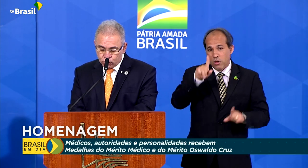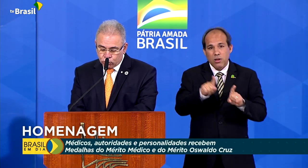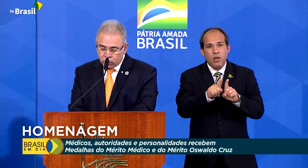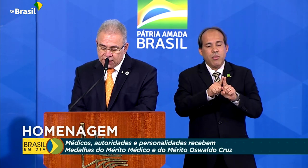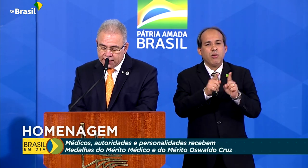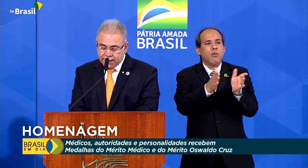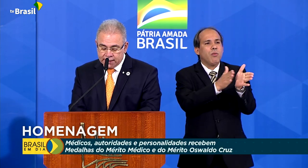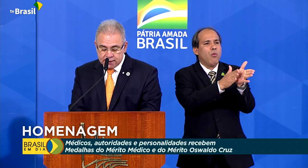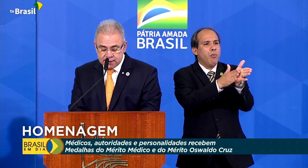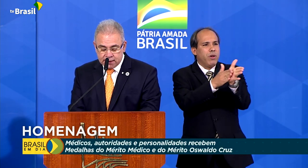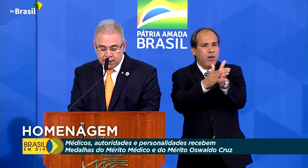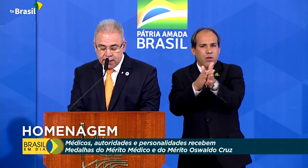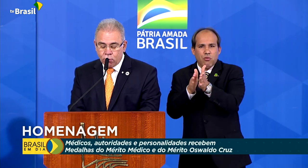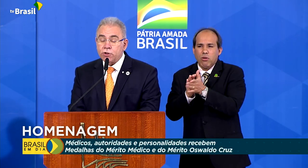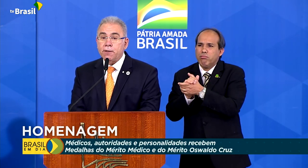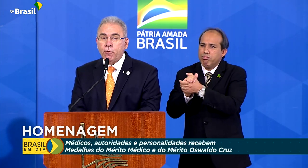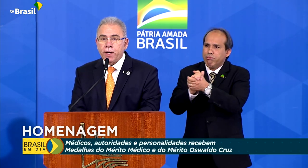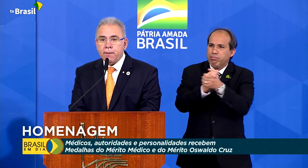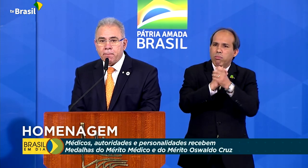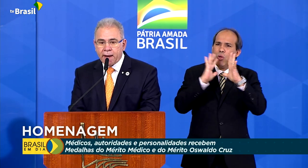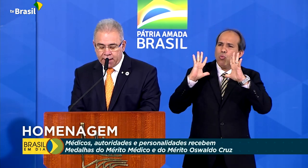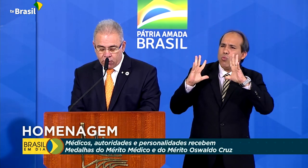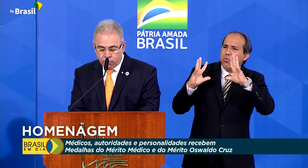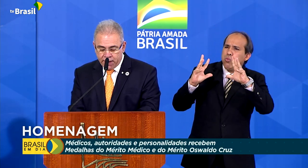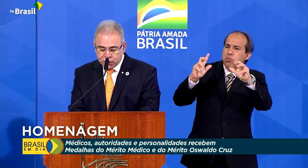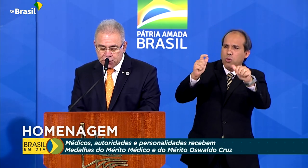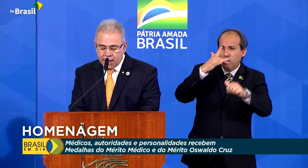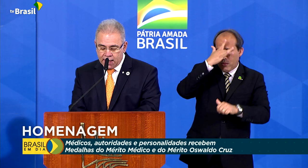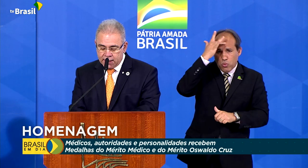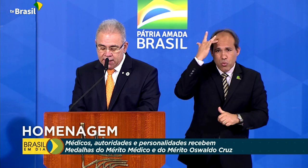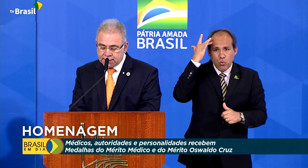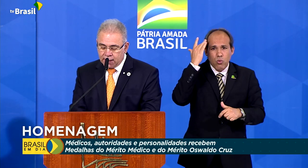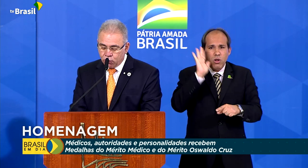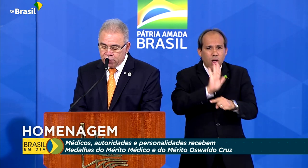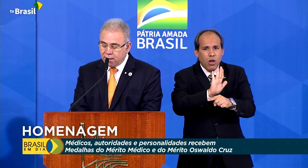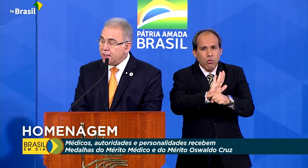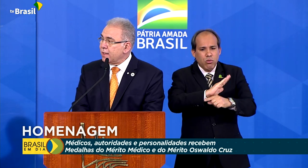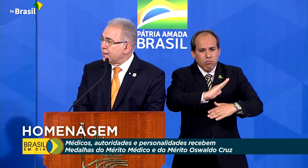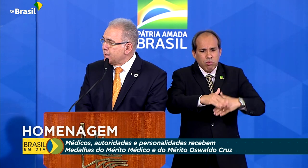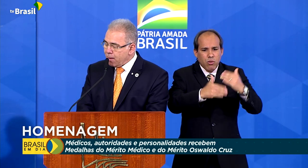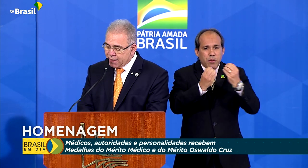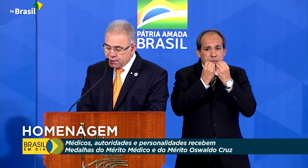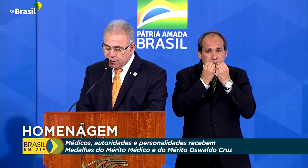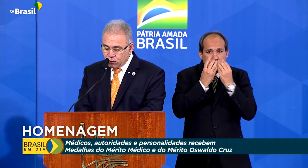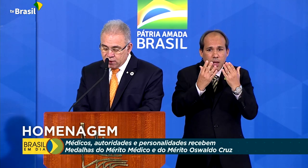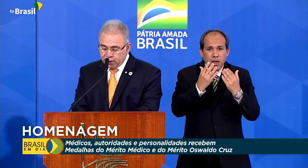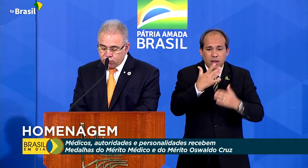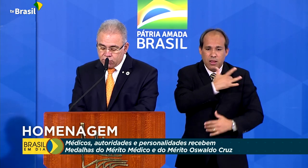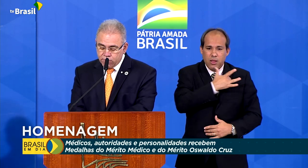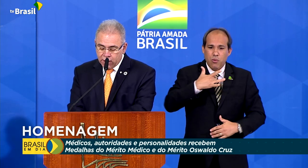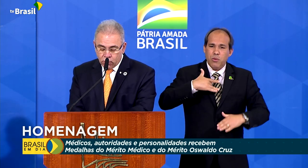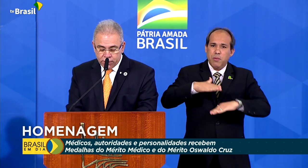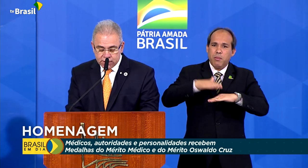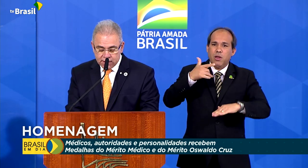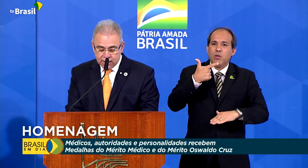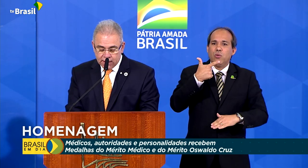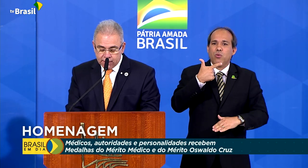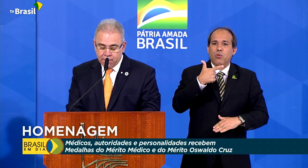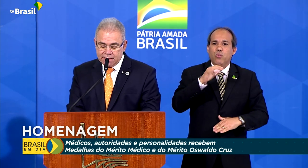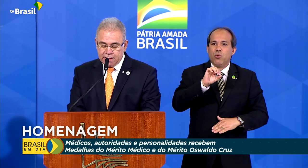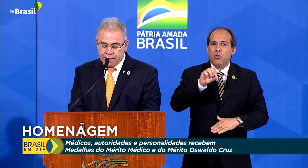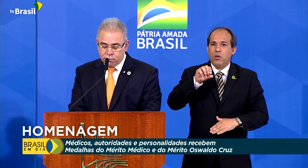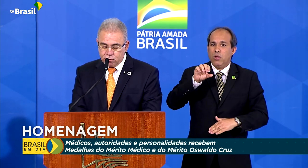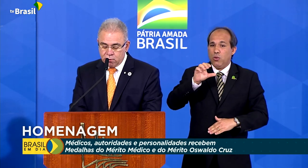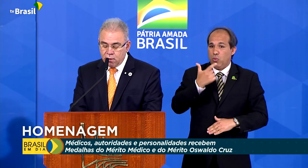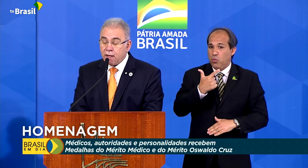homenageamos todos aqueles que contribui para o bem-estar EA saúde de mais de 200 milhões